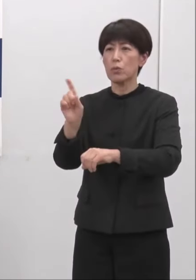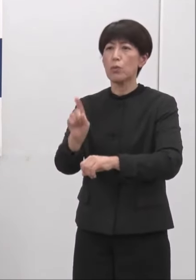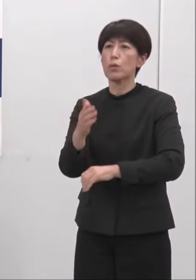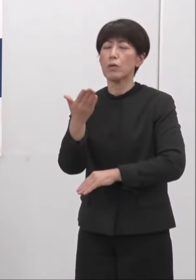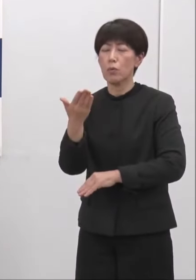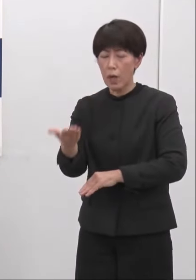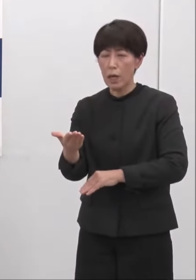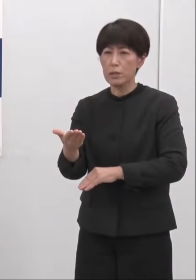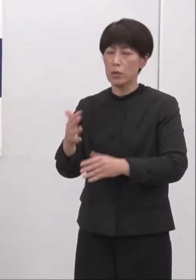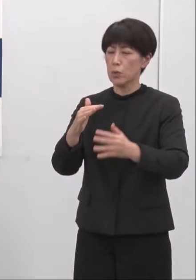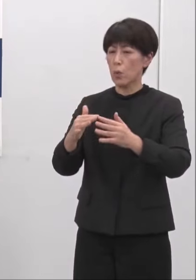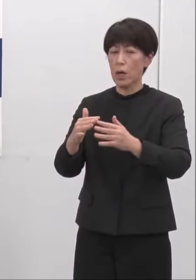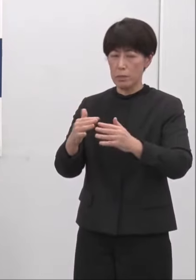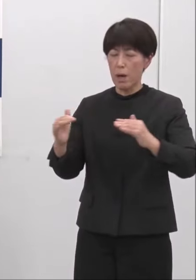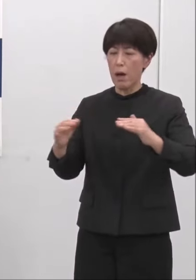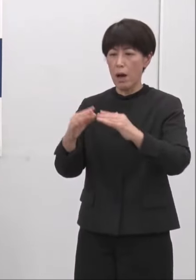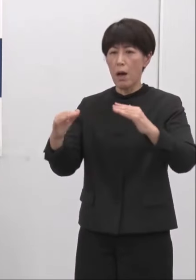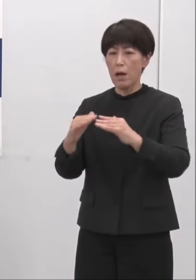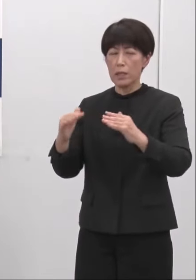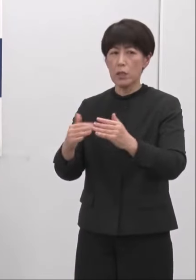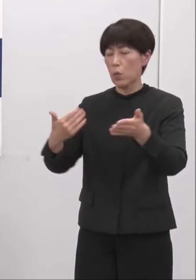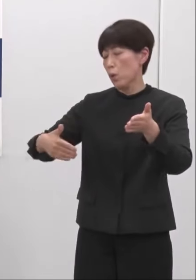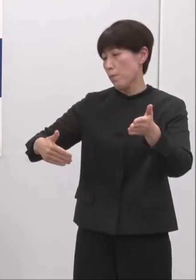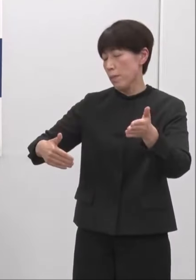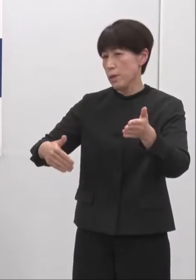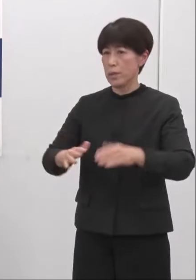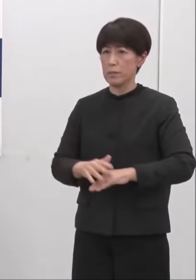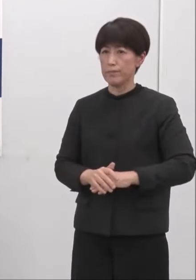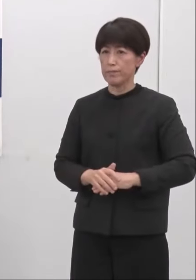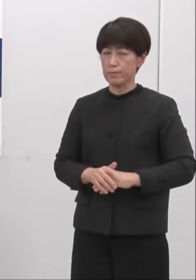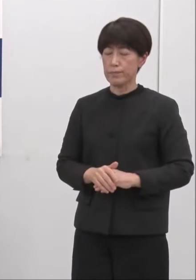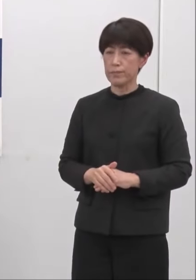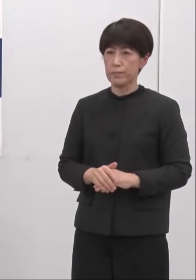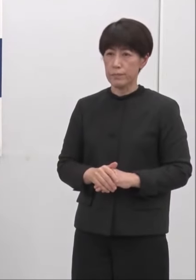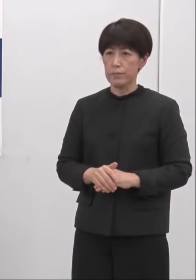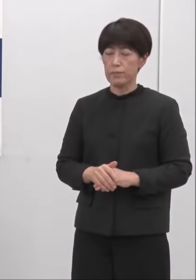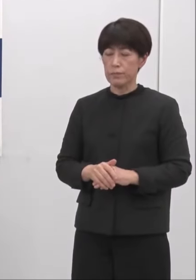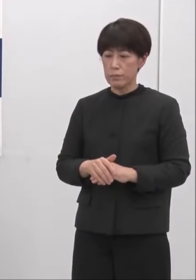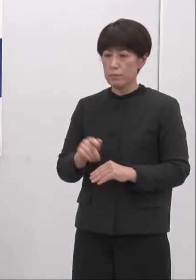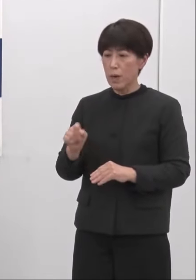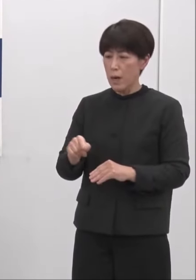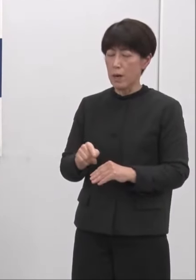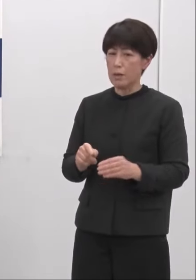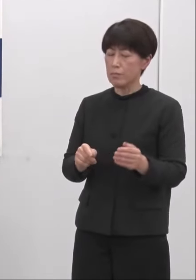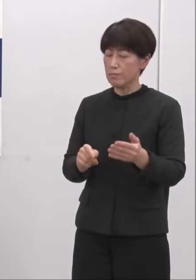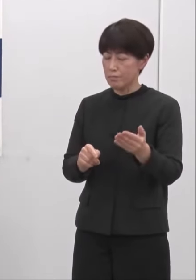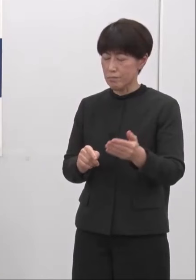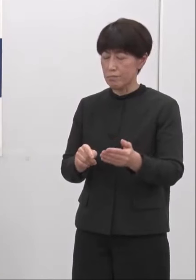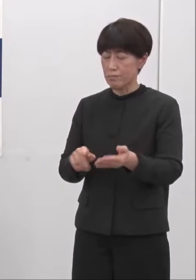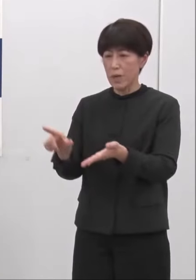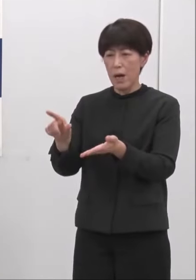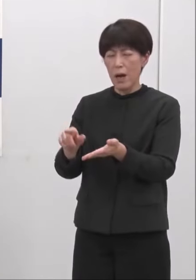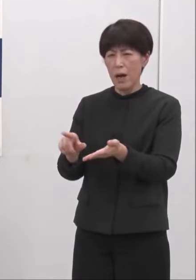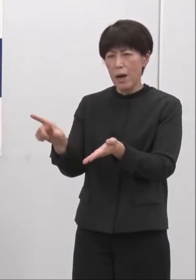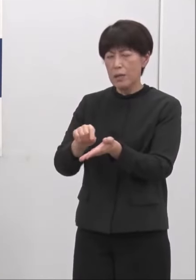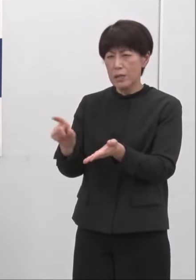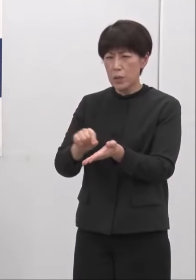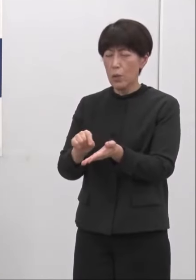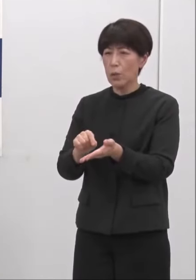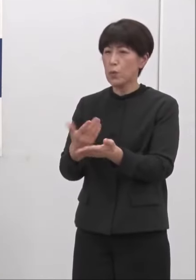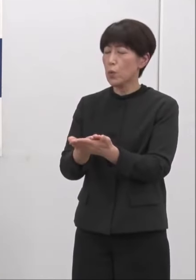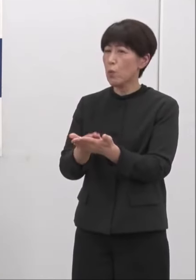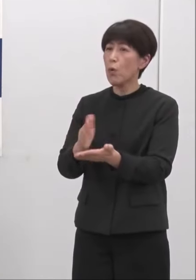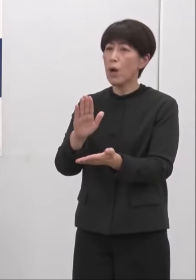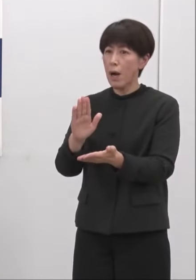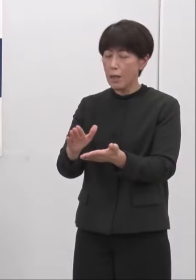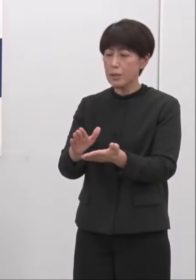答えできないですけれども、 ということは一定の、まあ、重量があって残す可能性があるもので杭も一部は打っているということだと思